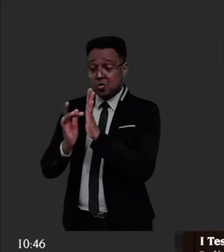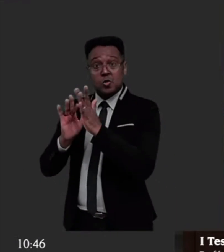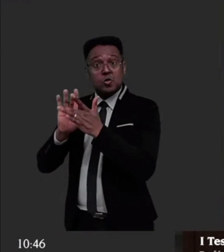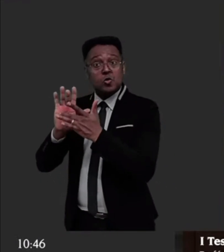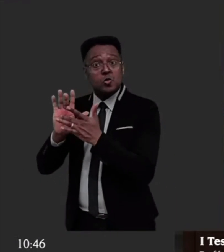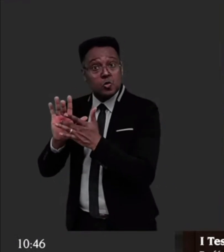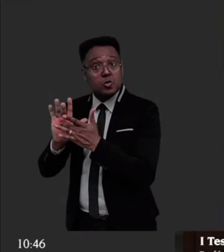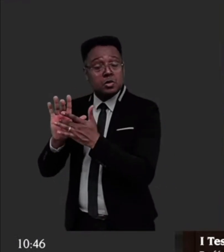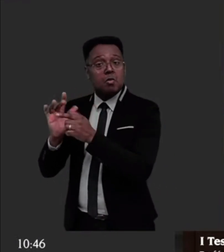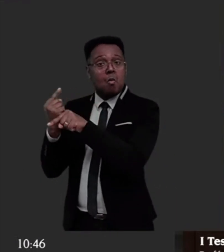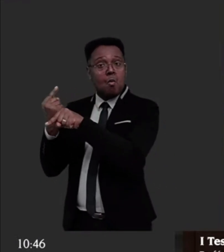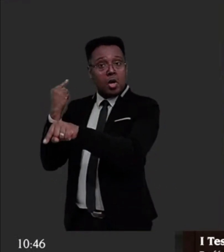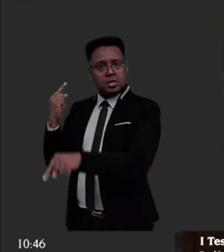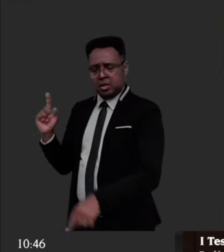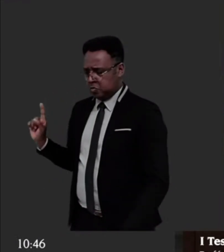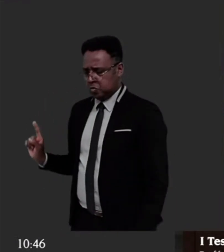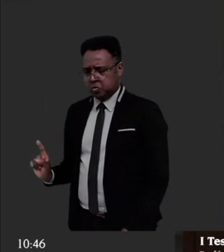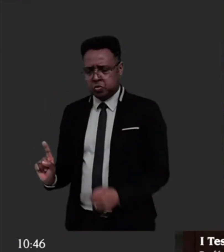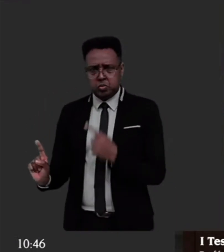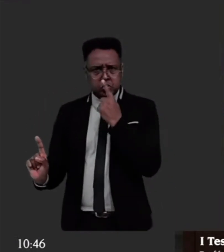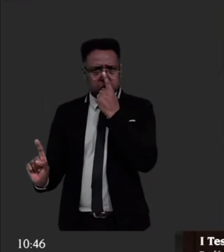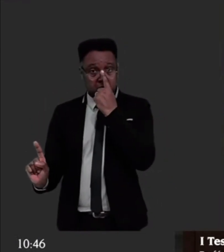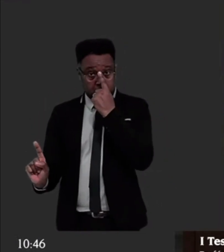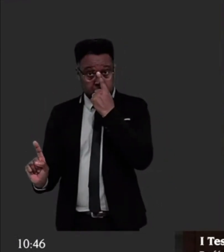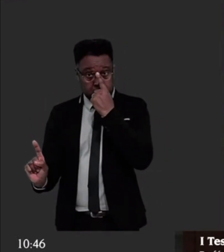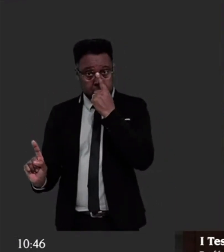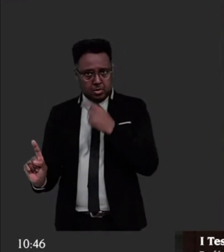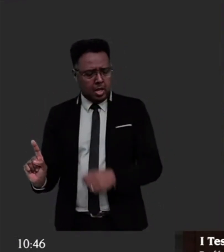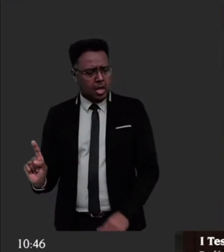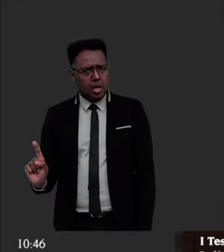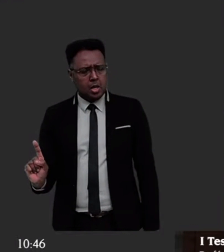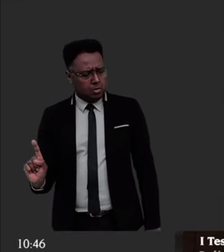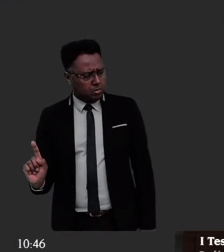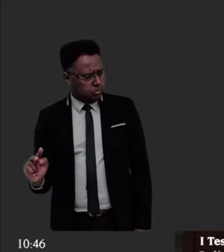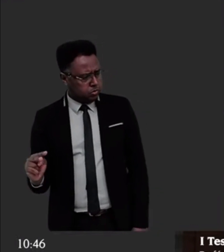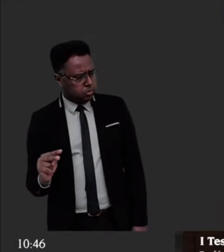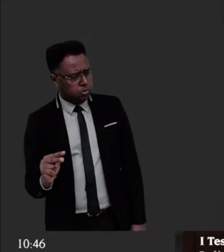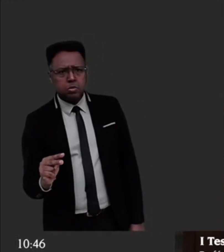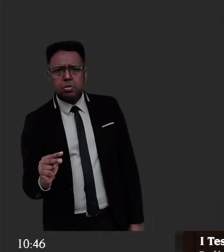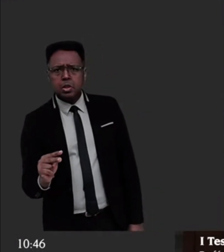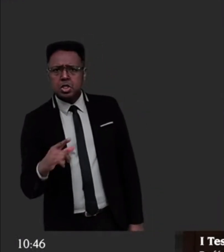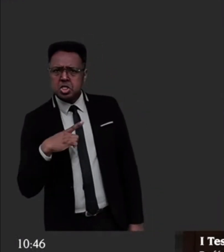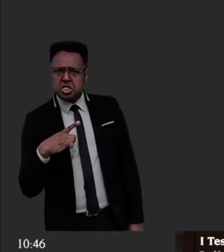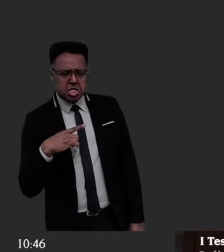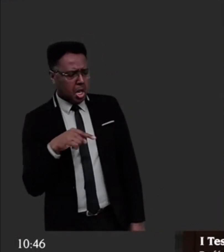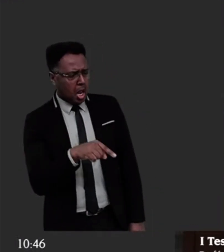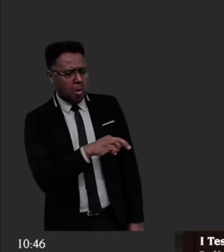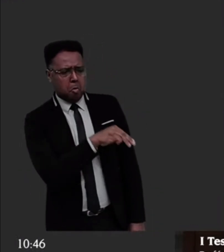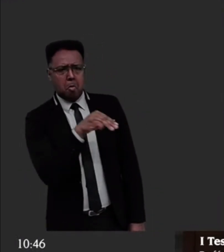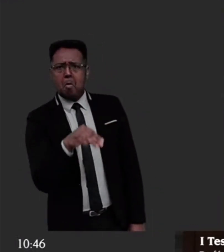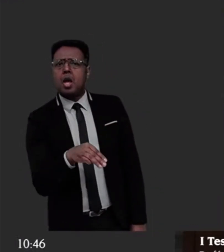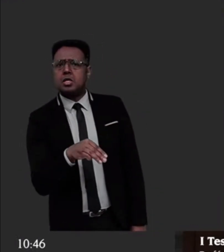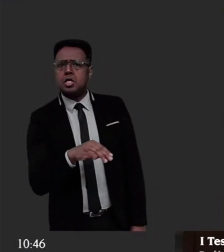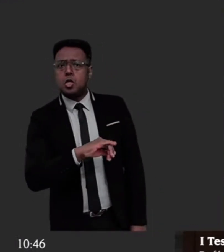judeus, que dizia que eles ficavam na porta, não entravam e não deixavam os outros entrarem.